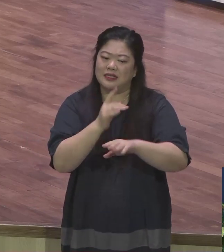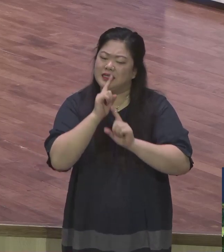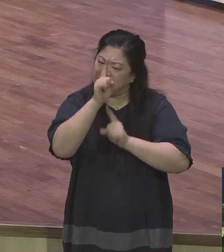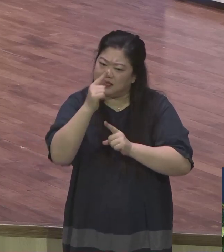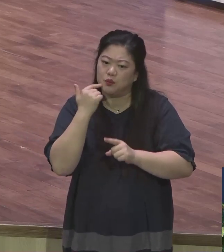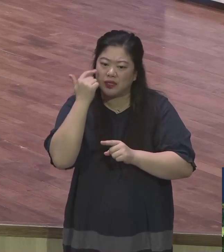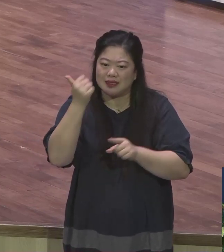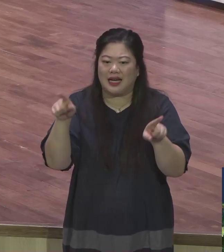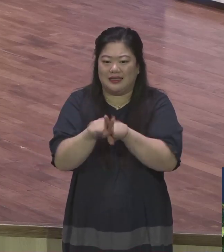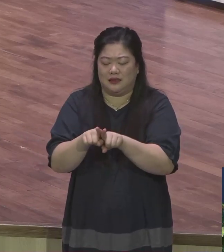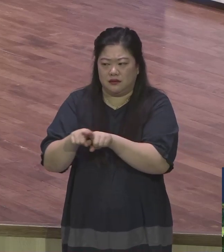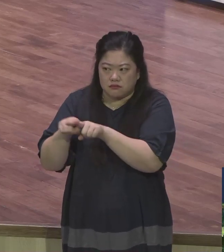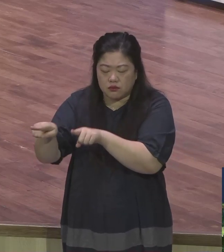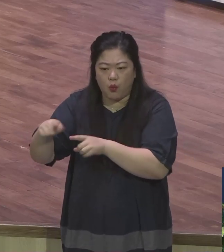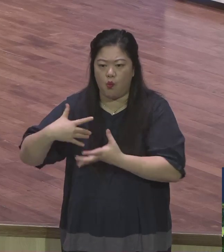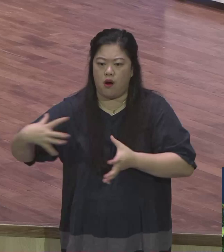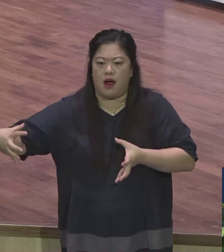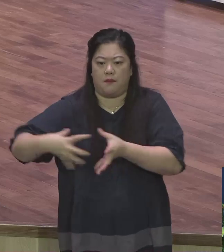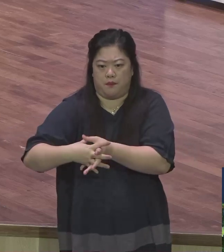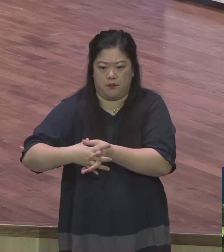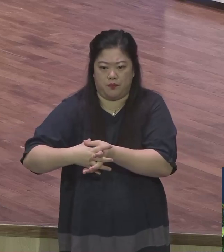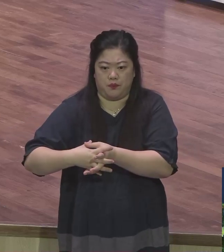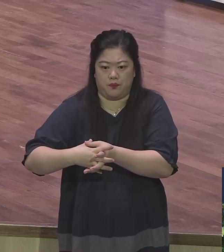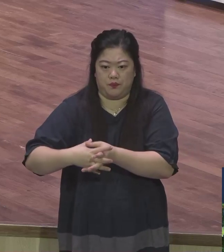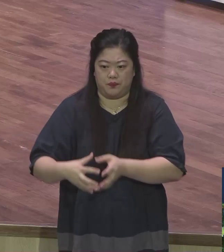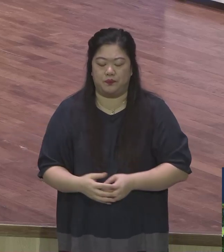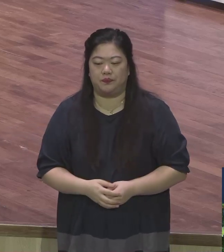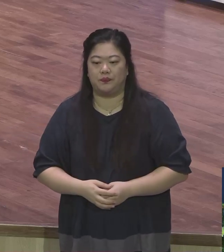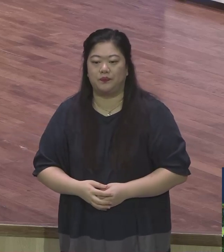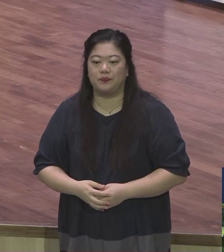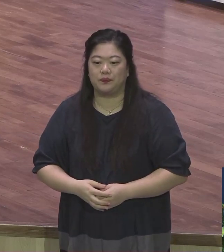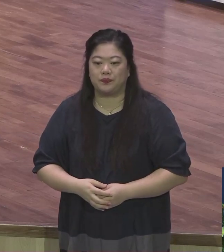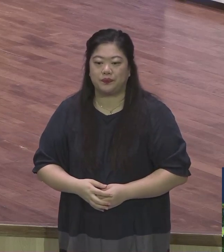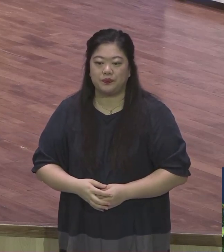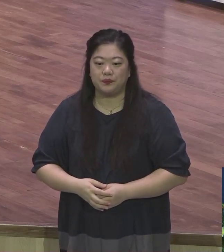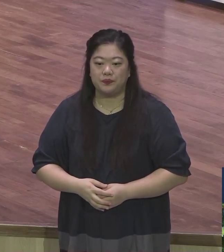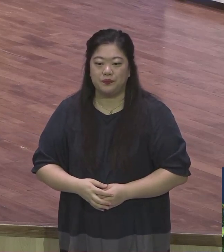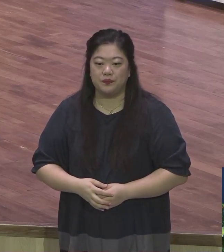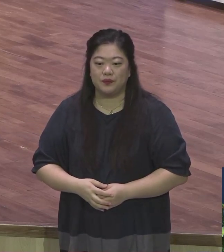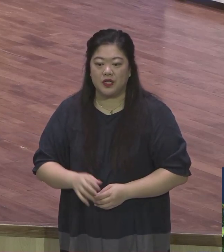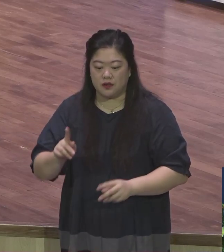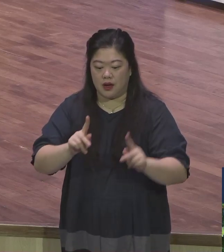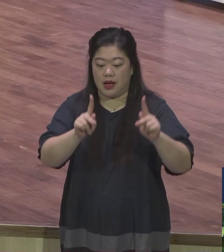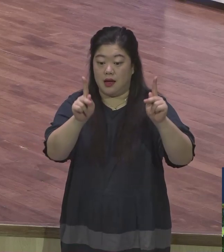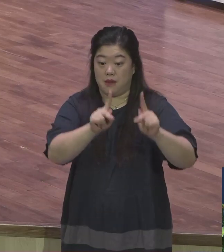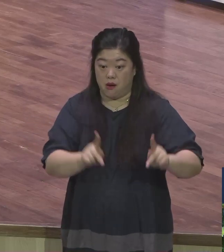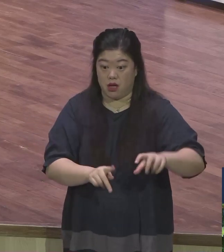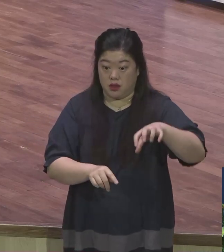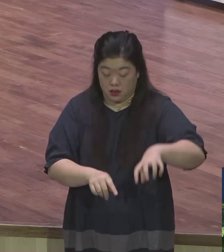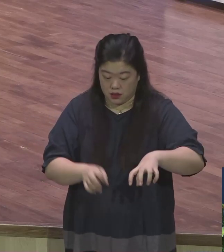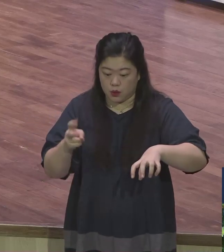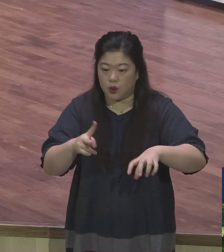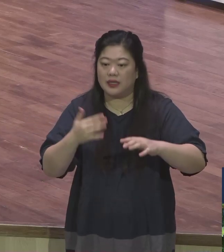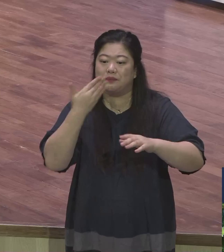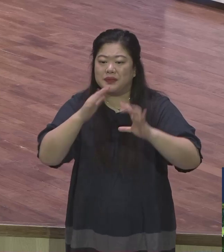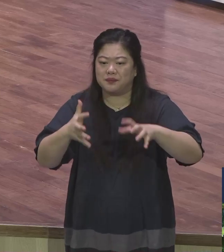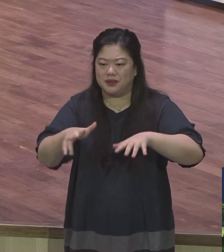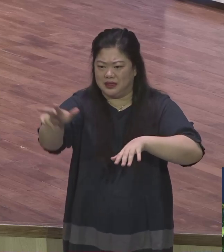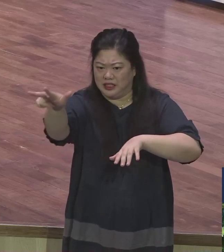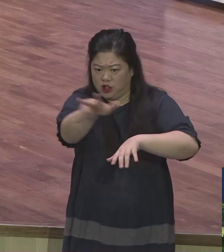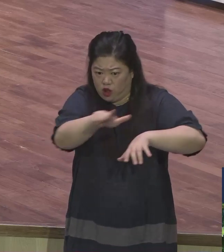전부 다 우리가 원리스러워서 이제 팔라원을 비롯한 필리핀 보금화